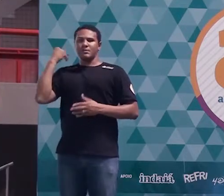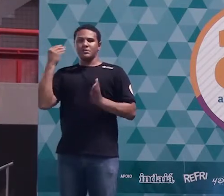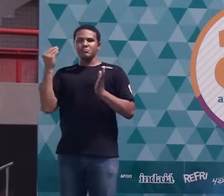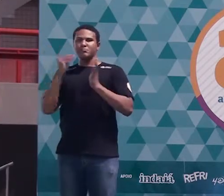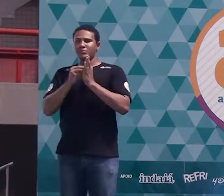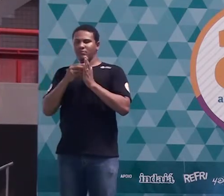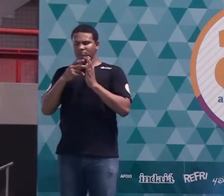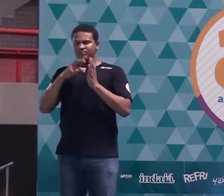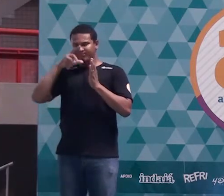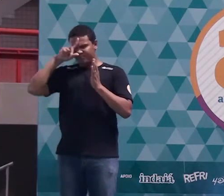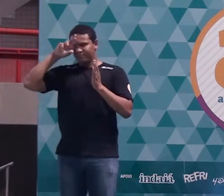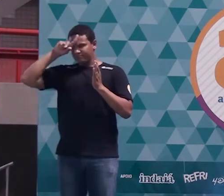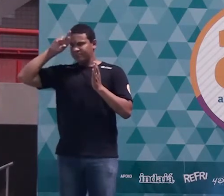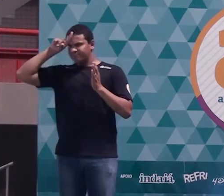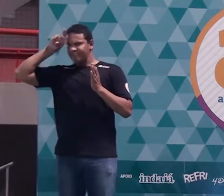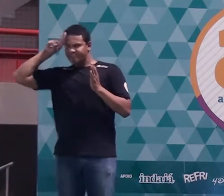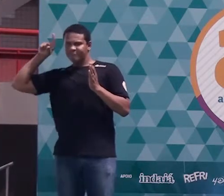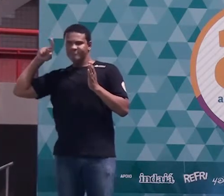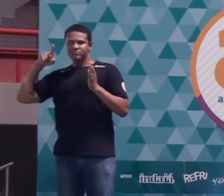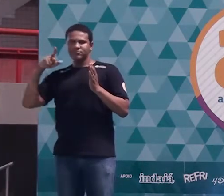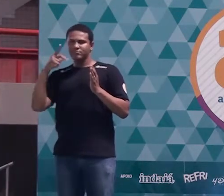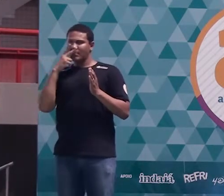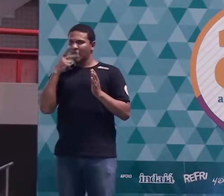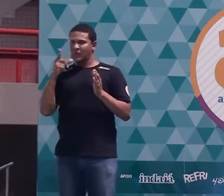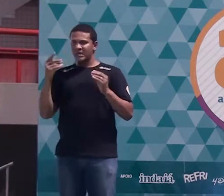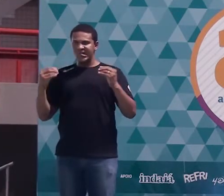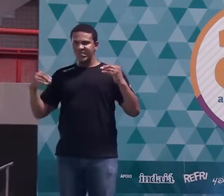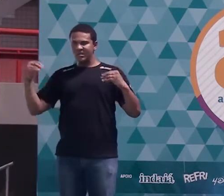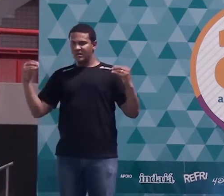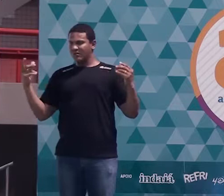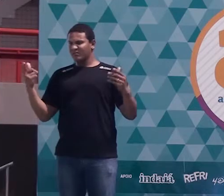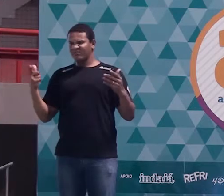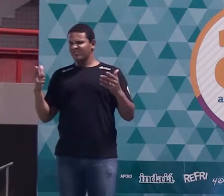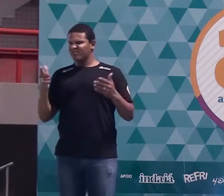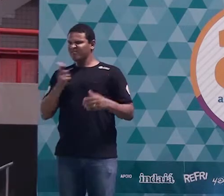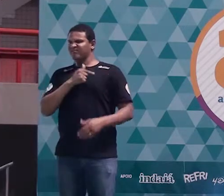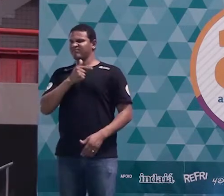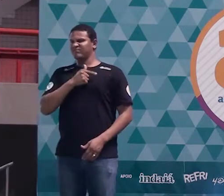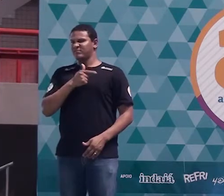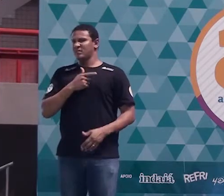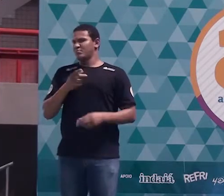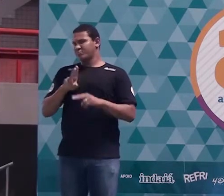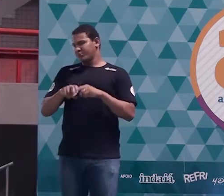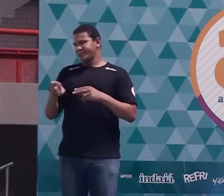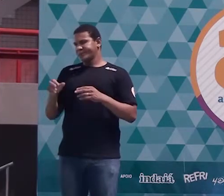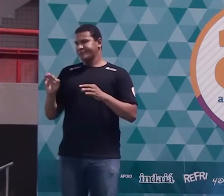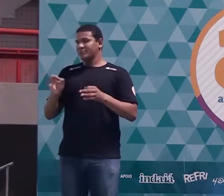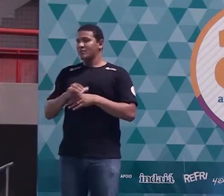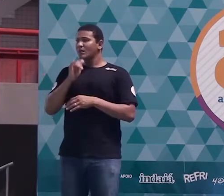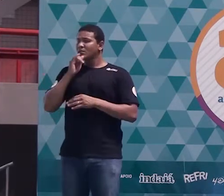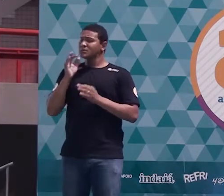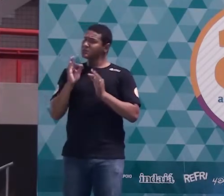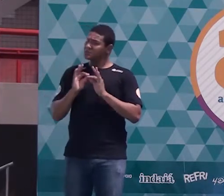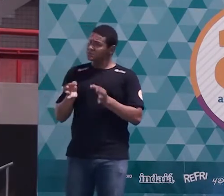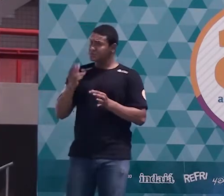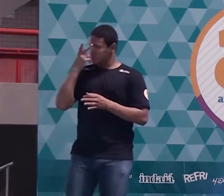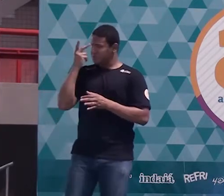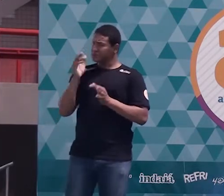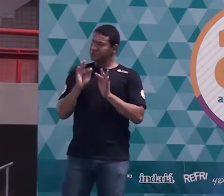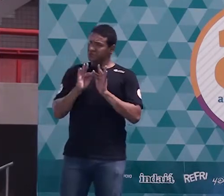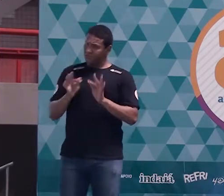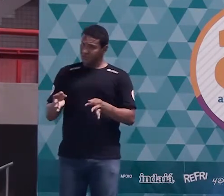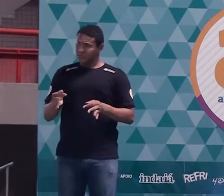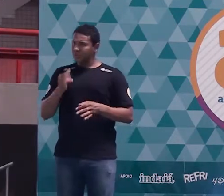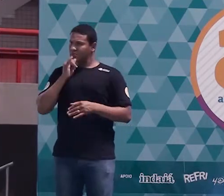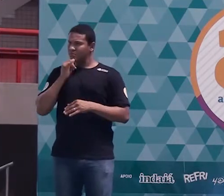comete tanto erro de português que fica fora de contexto. Pronto. Imagine que uma pessoa bem simplesinha,